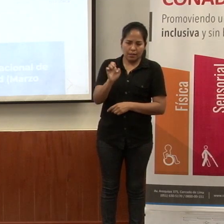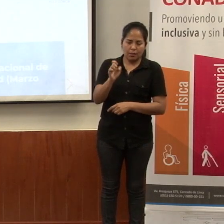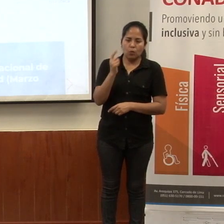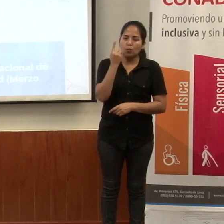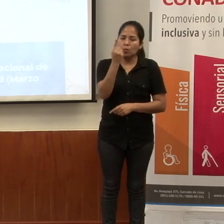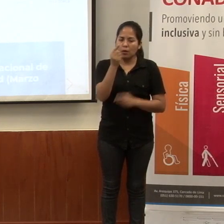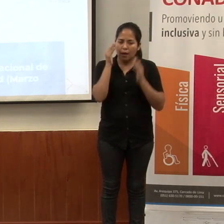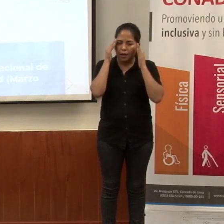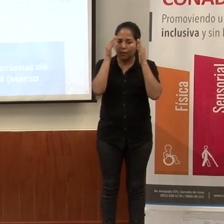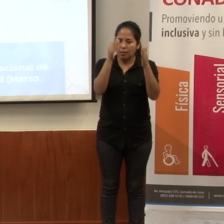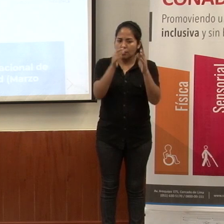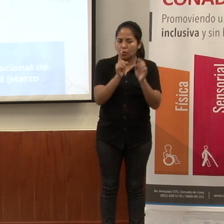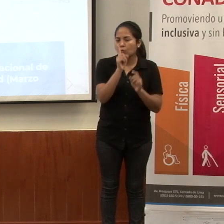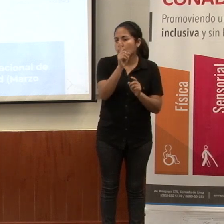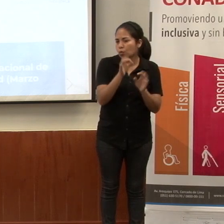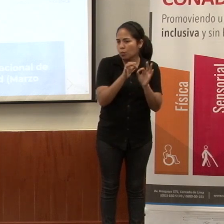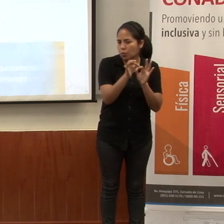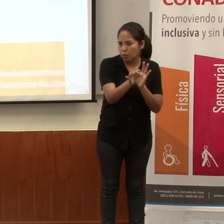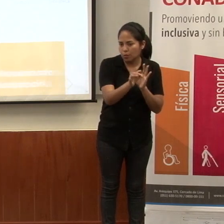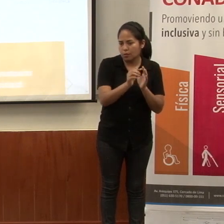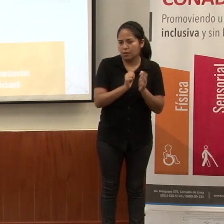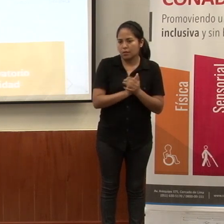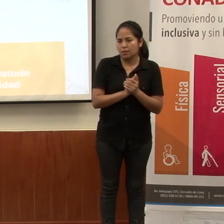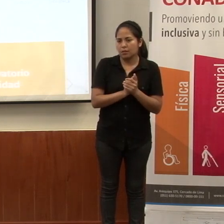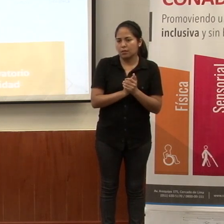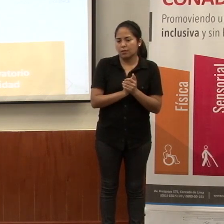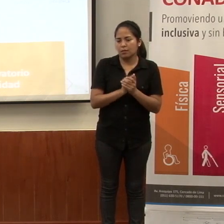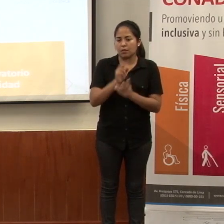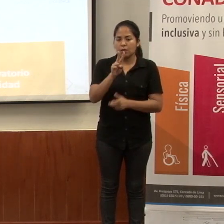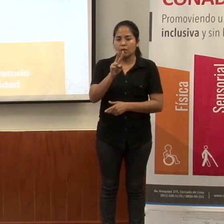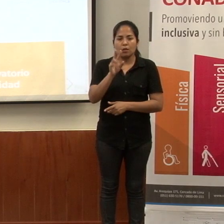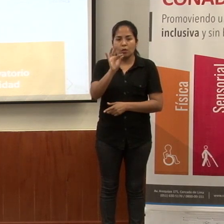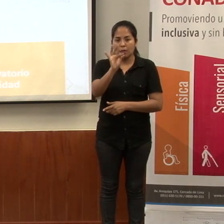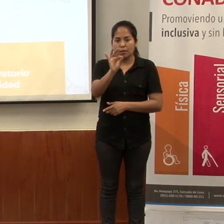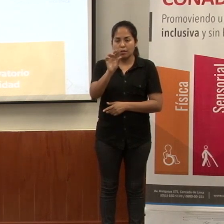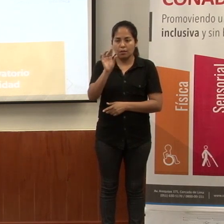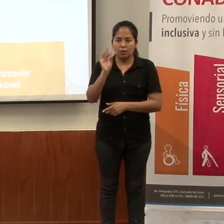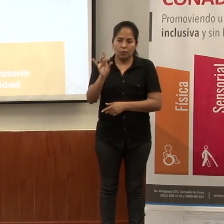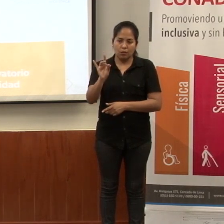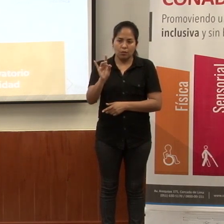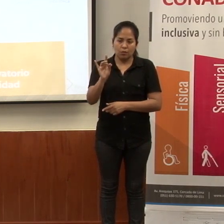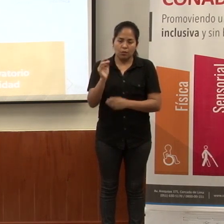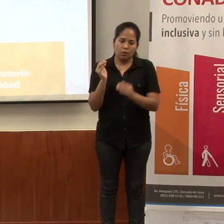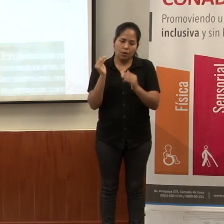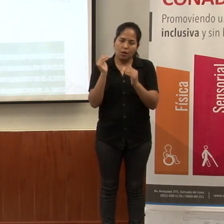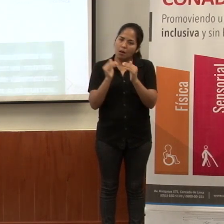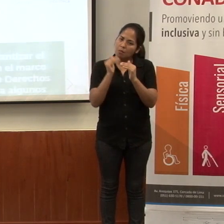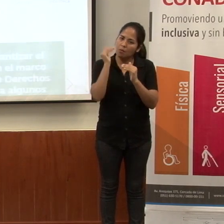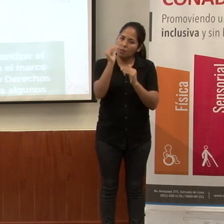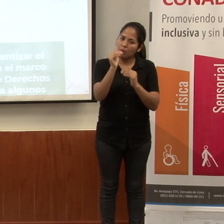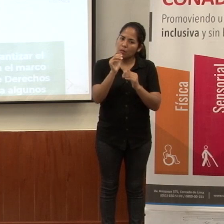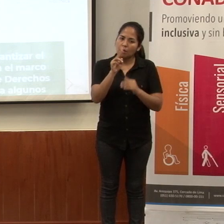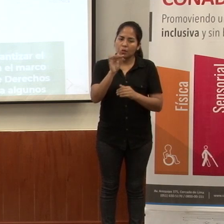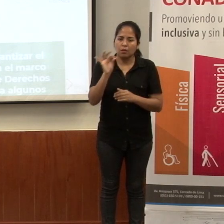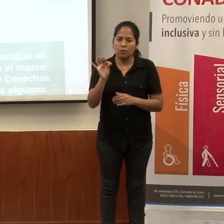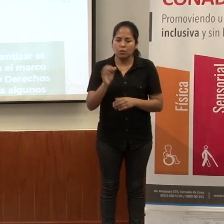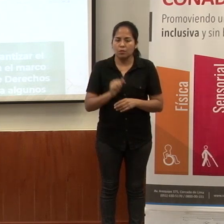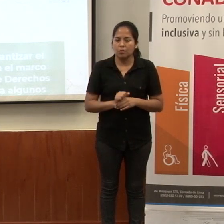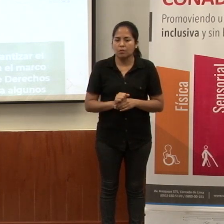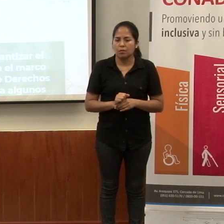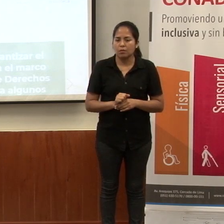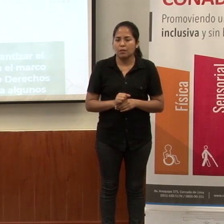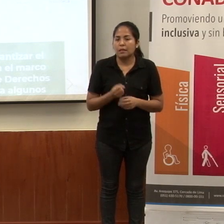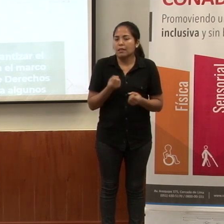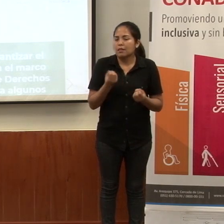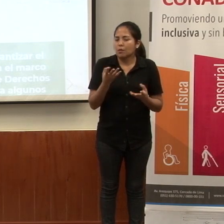provincia. O sea, pasar de 98 a 198. ¿Y saben cuál es el presupuesto de los PRITE?